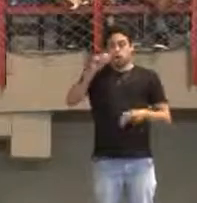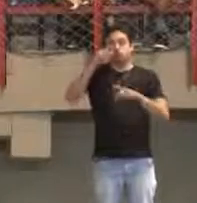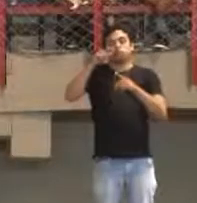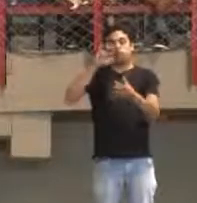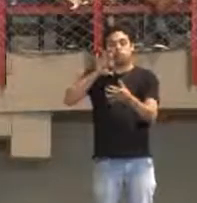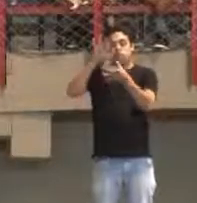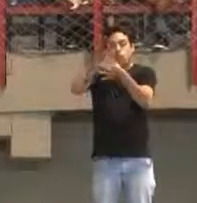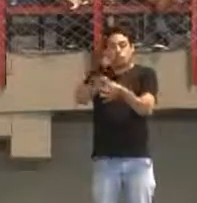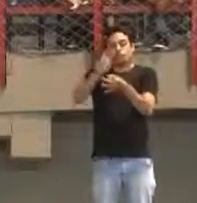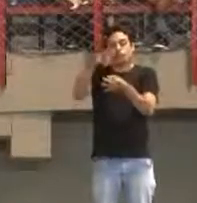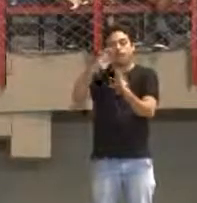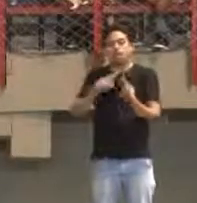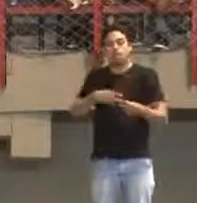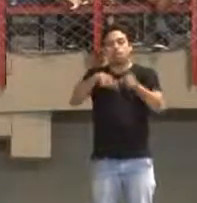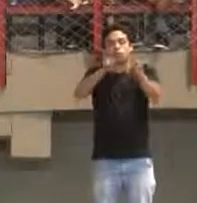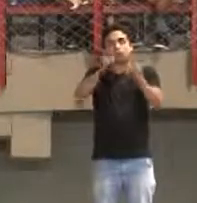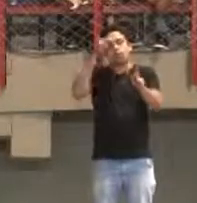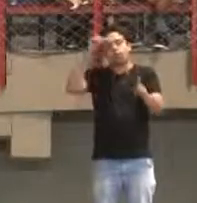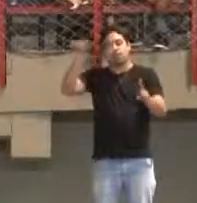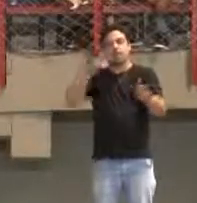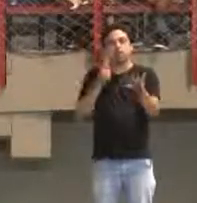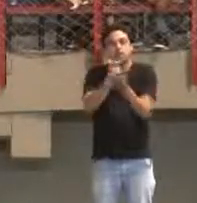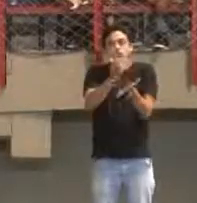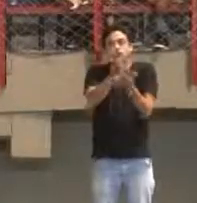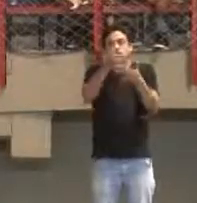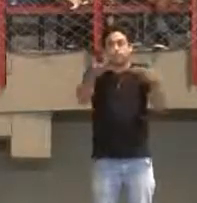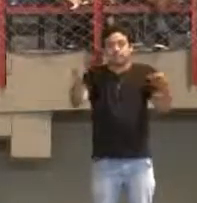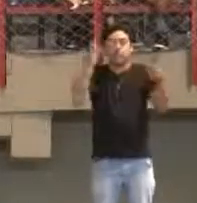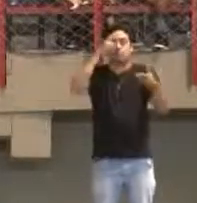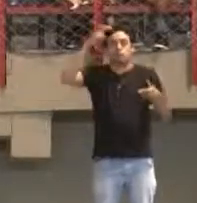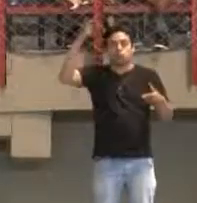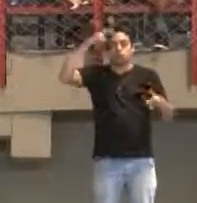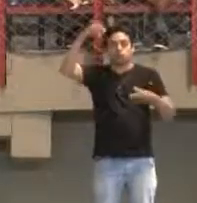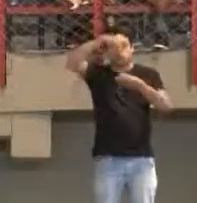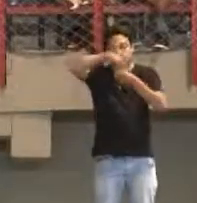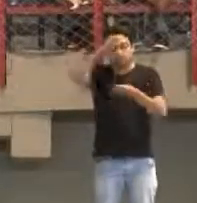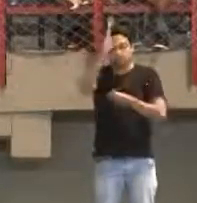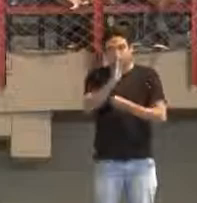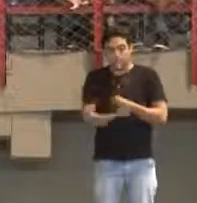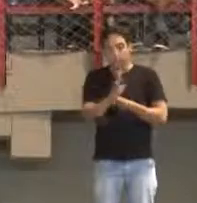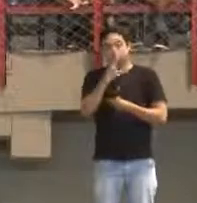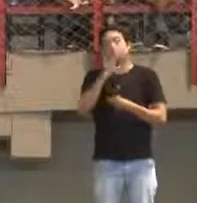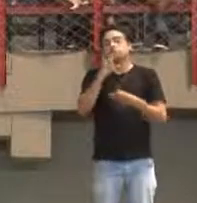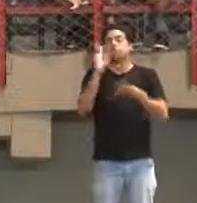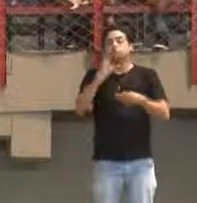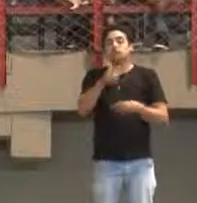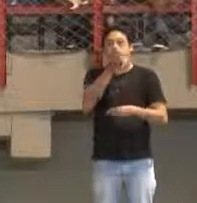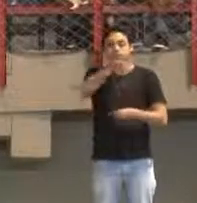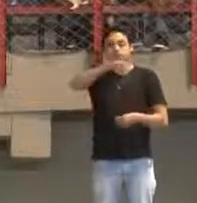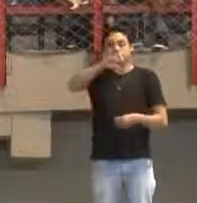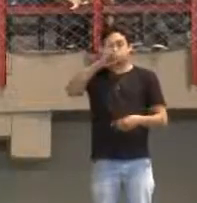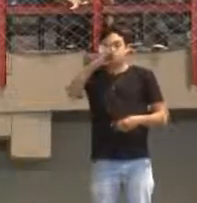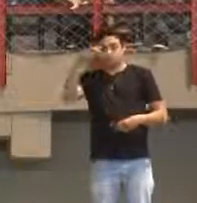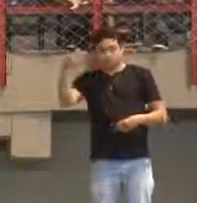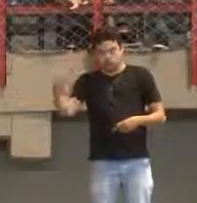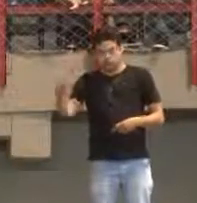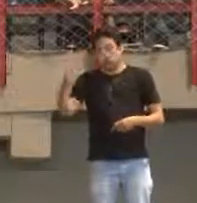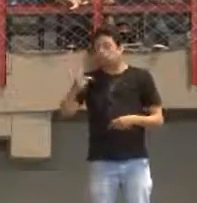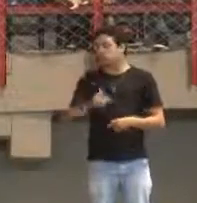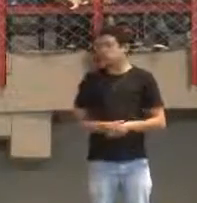exatamente para criticar o consumismo e a entrada da cultura norte-americana no Brasil em 1952 Décio